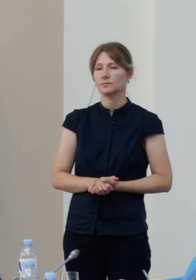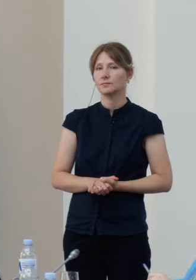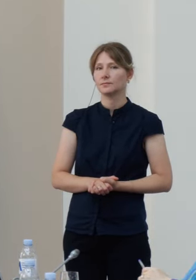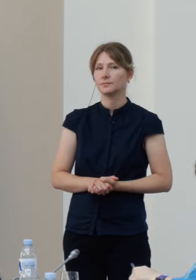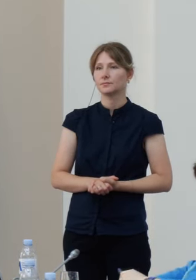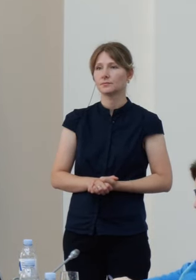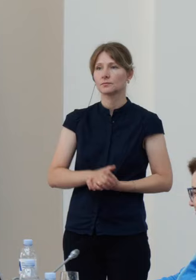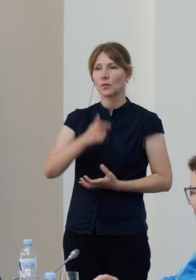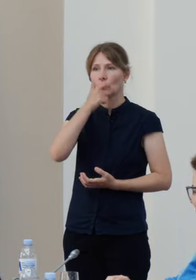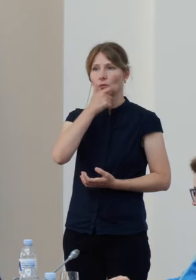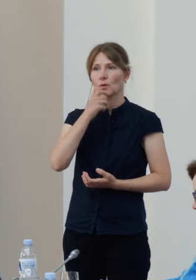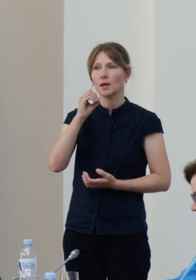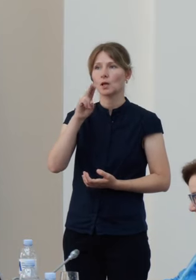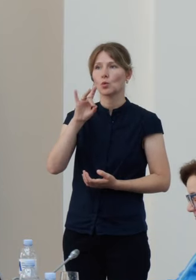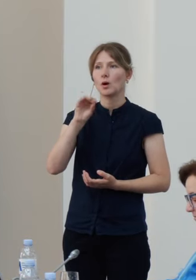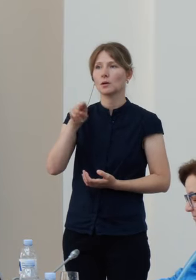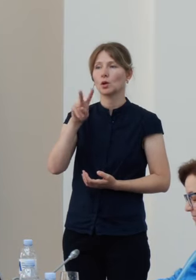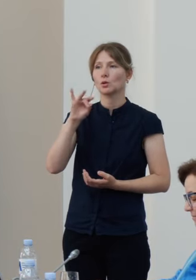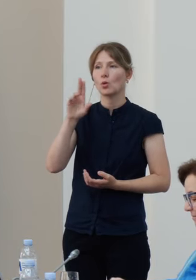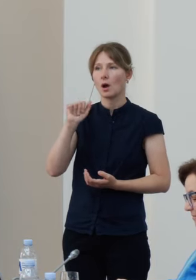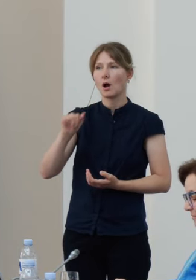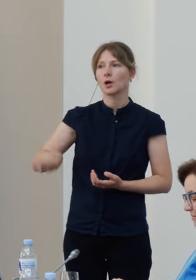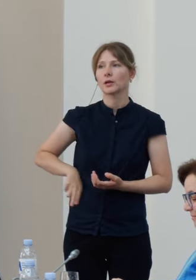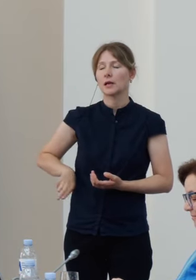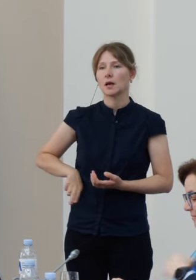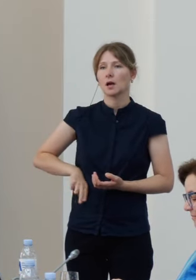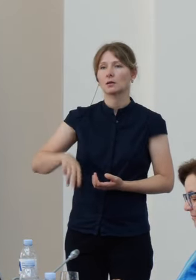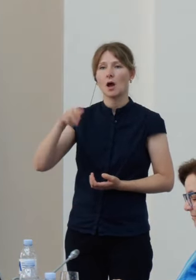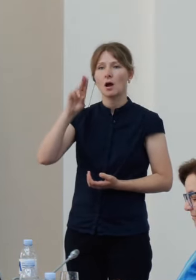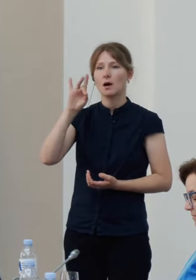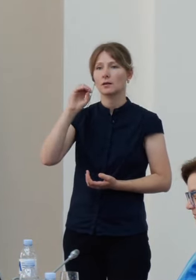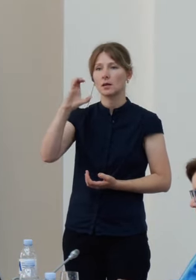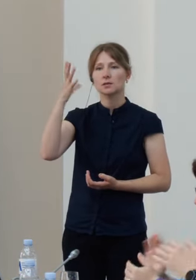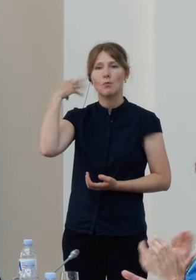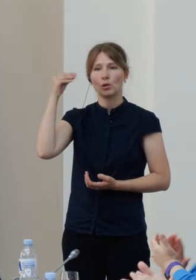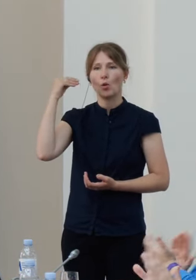Îl invităm pe domnul Eduard Lucaci, director de țară Caritas Moldova.